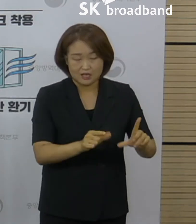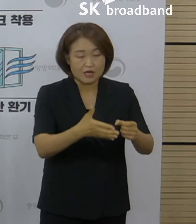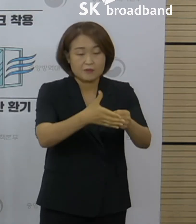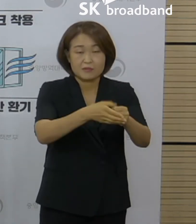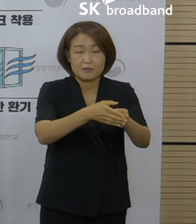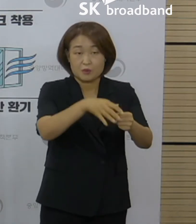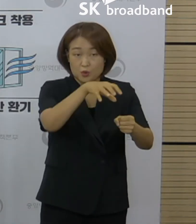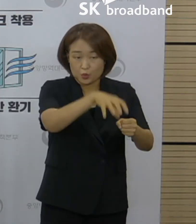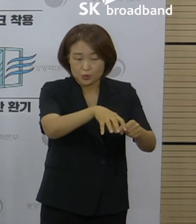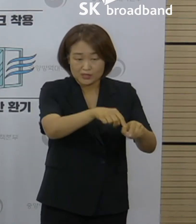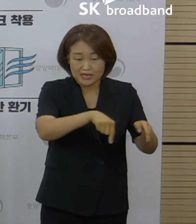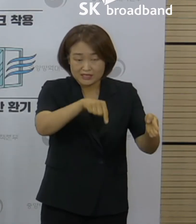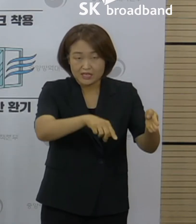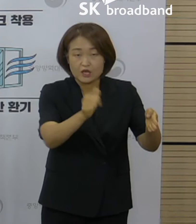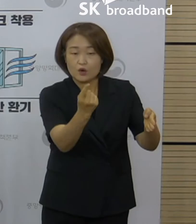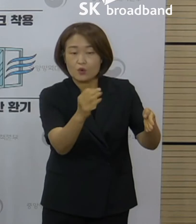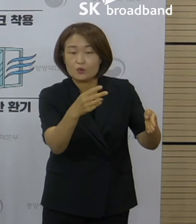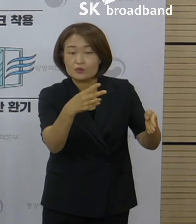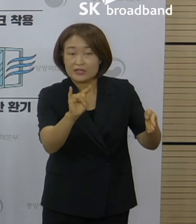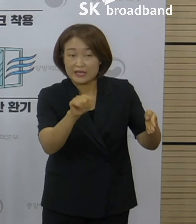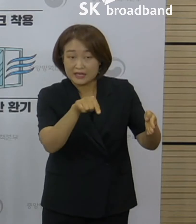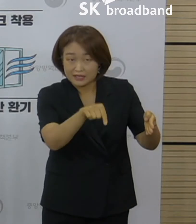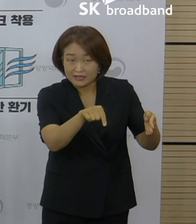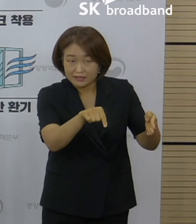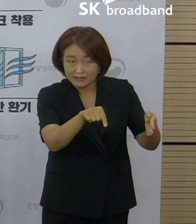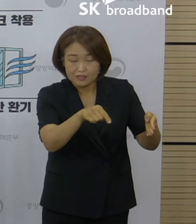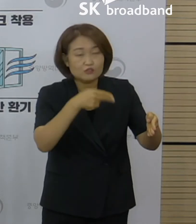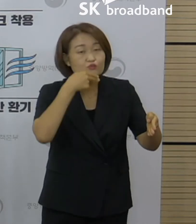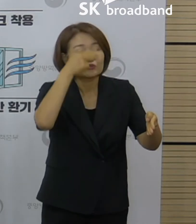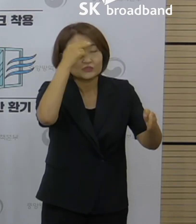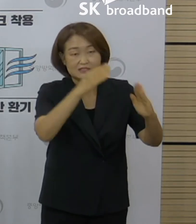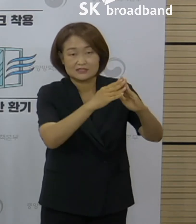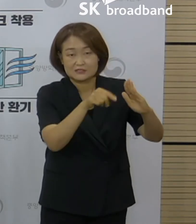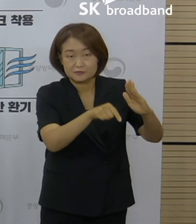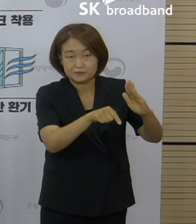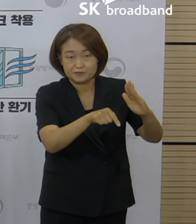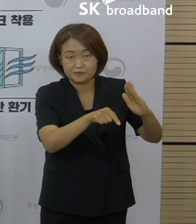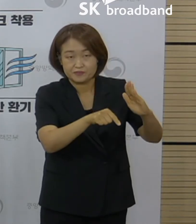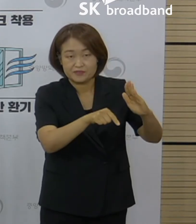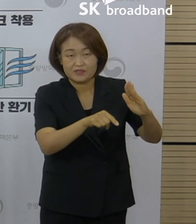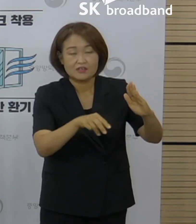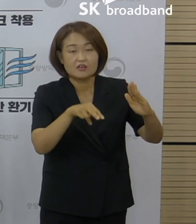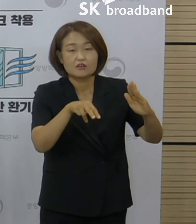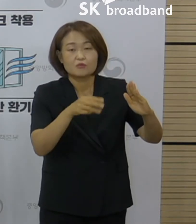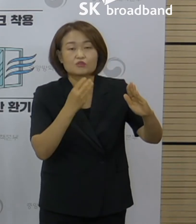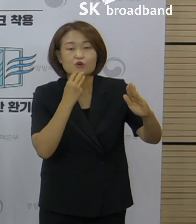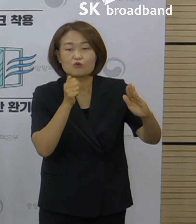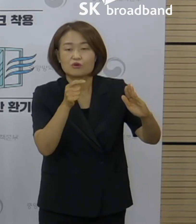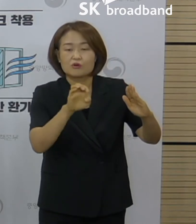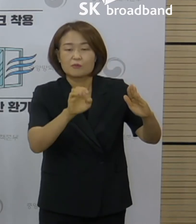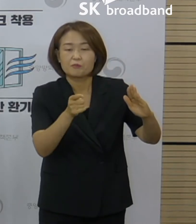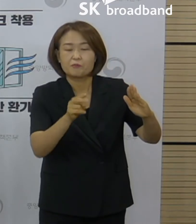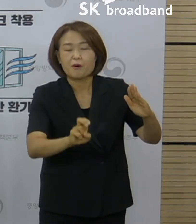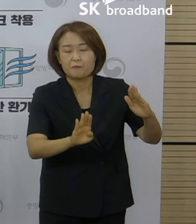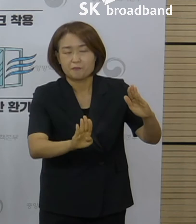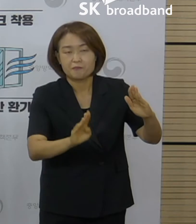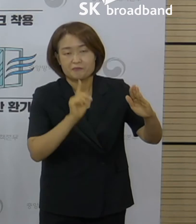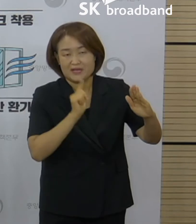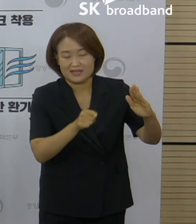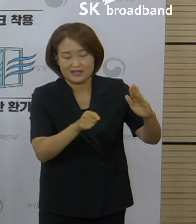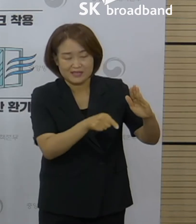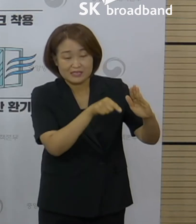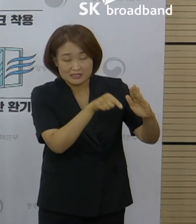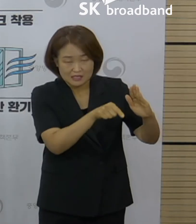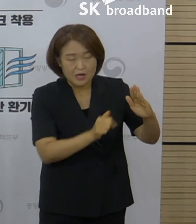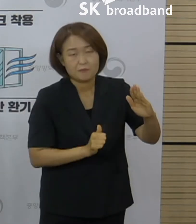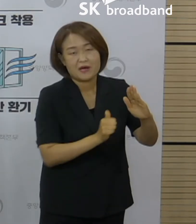마포구 홍대 인근에 있는 주점 상호명은 서울펍으로 현재 조사가 됐습니다. 방문을 하고